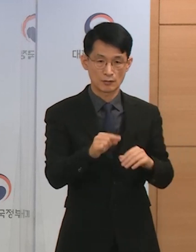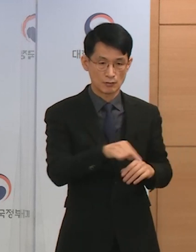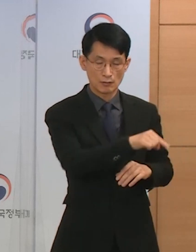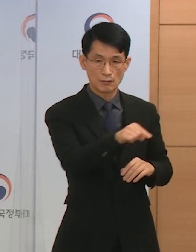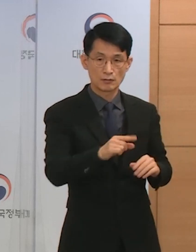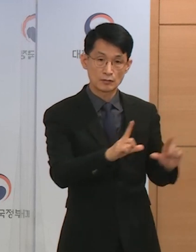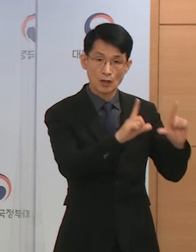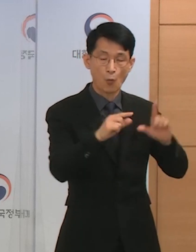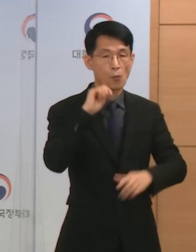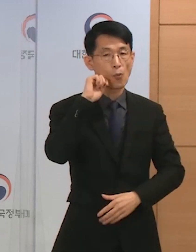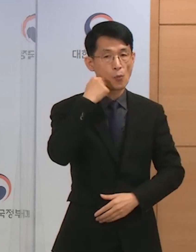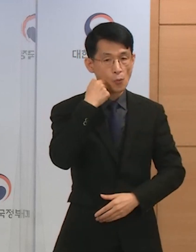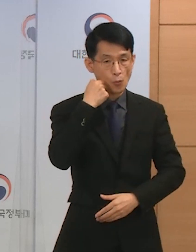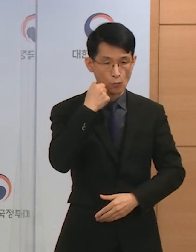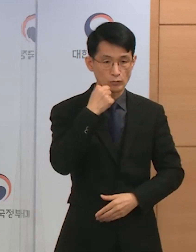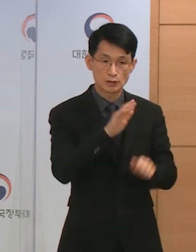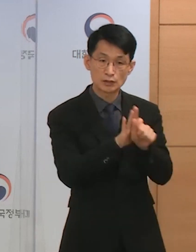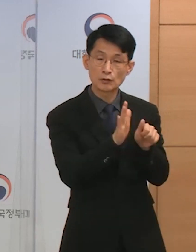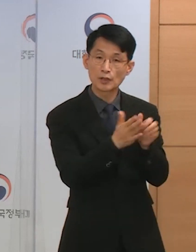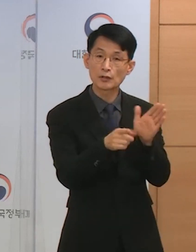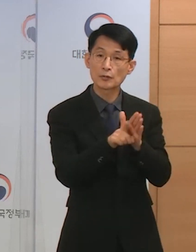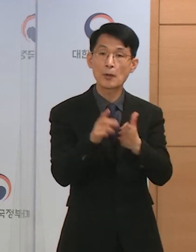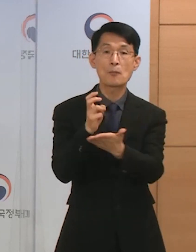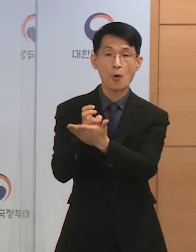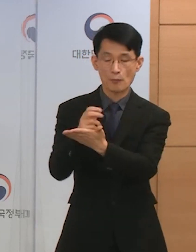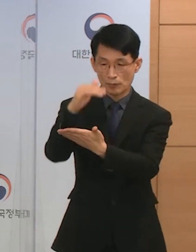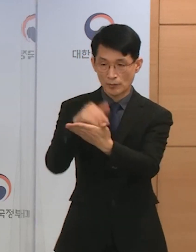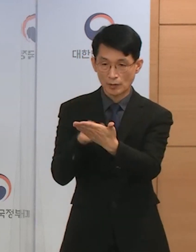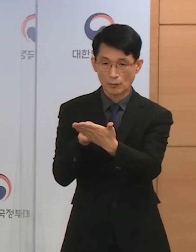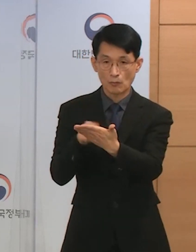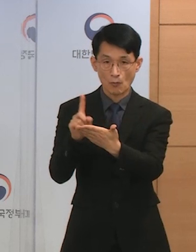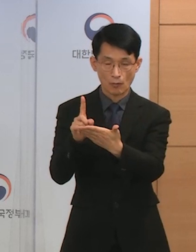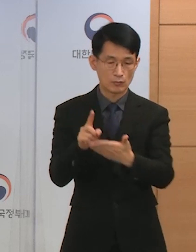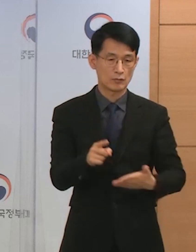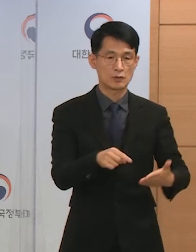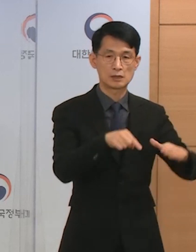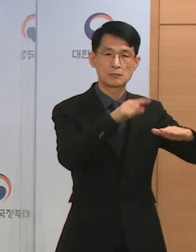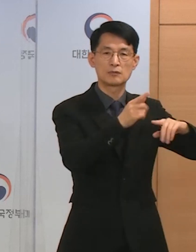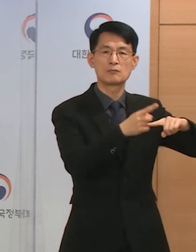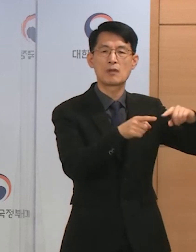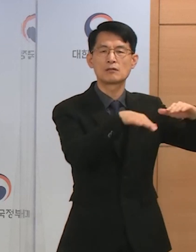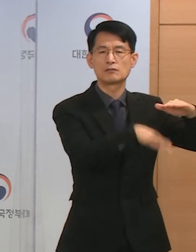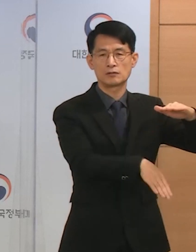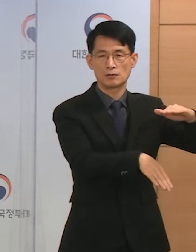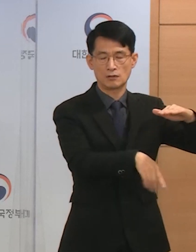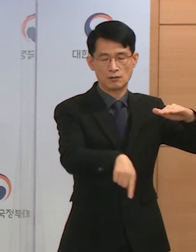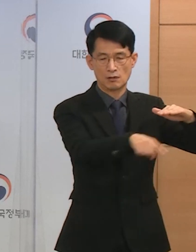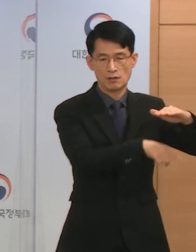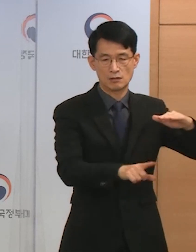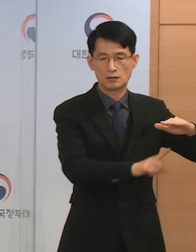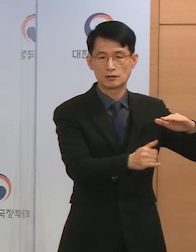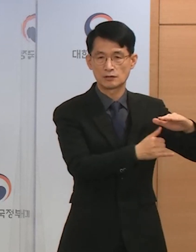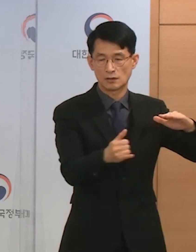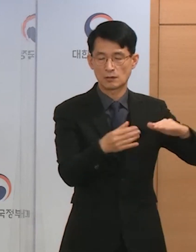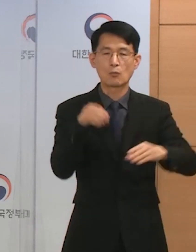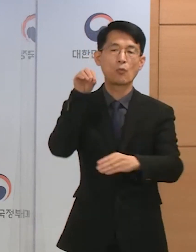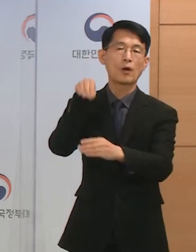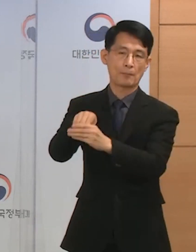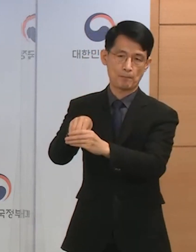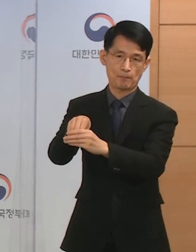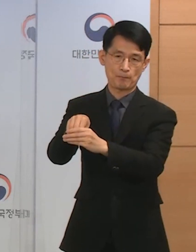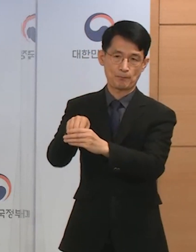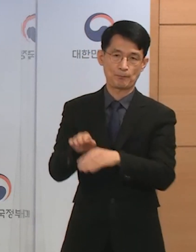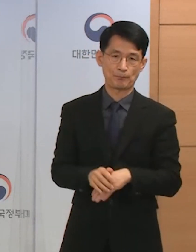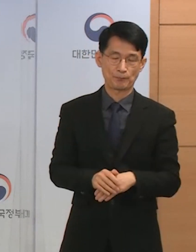업무 처리 지침에 지하 거주 가구가 주거 지원 대상자에 포함되었습니다. 이에